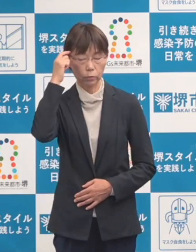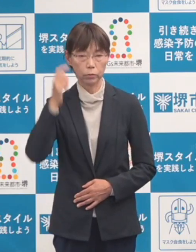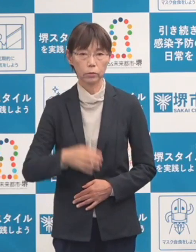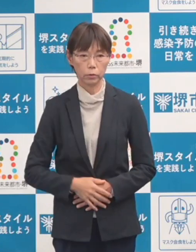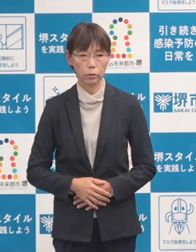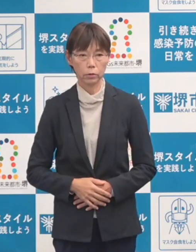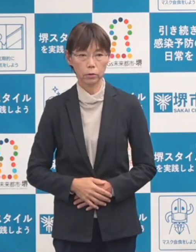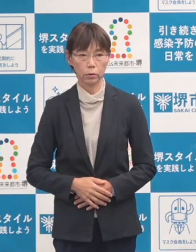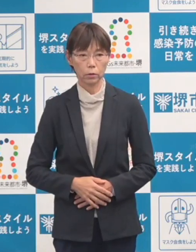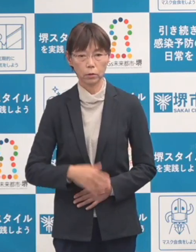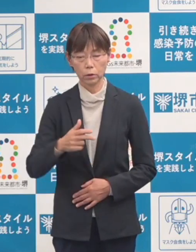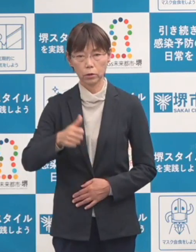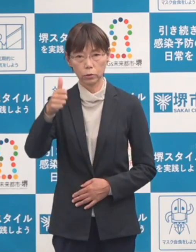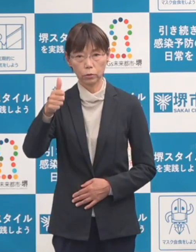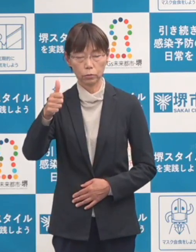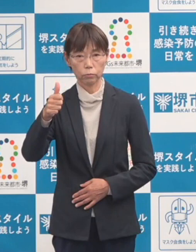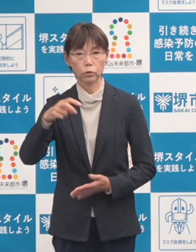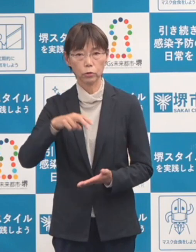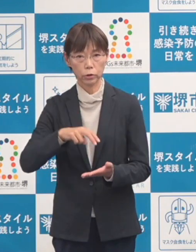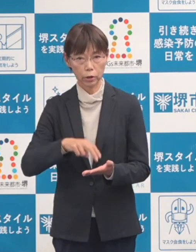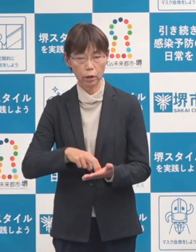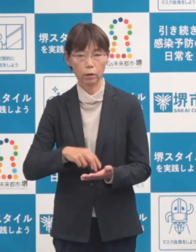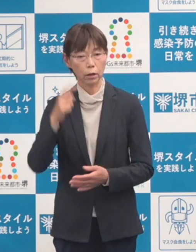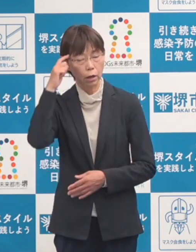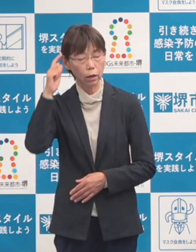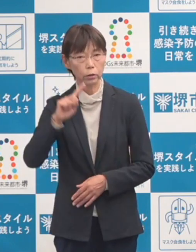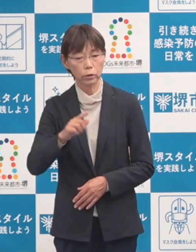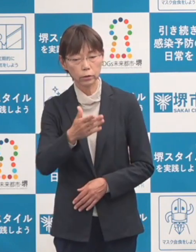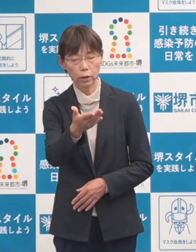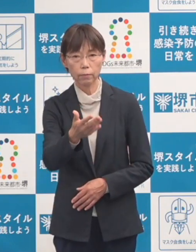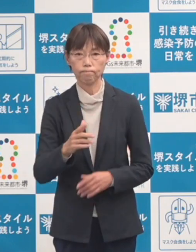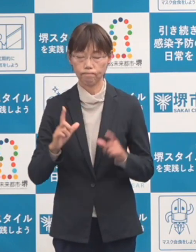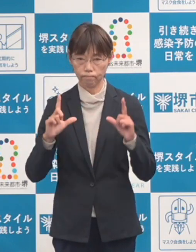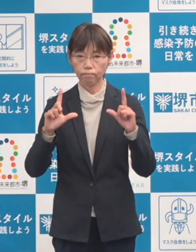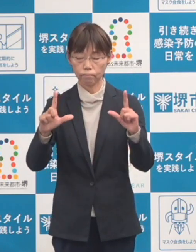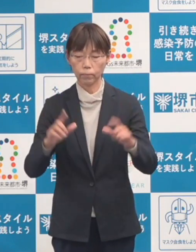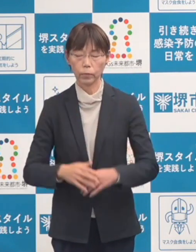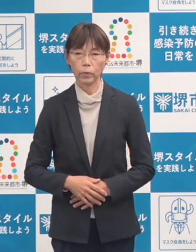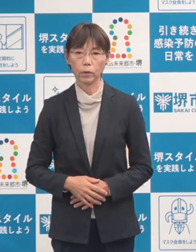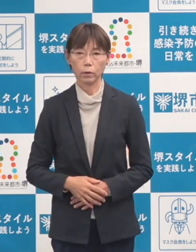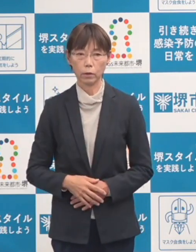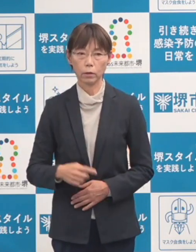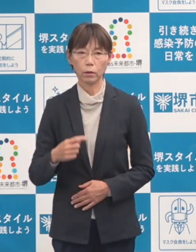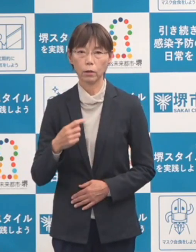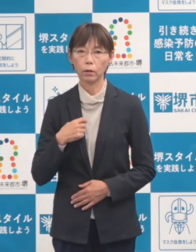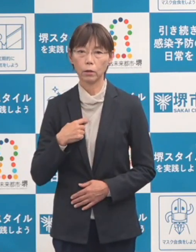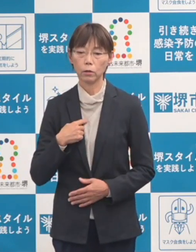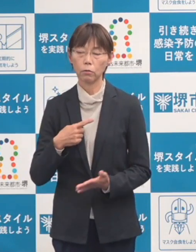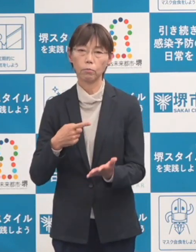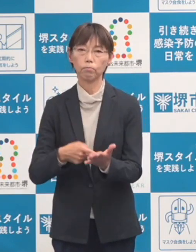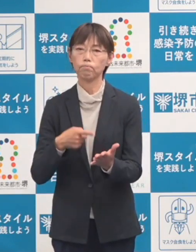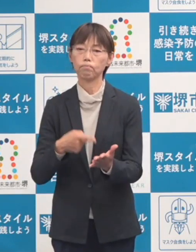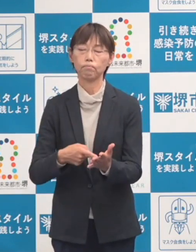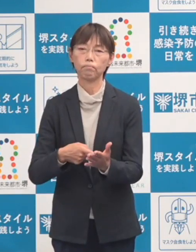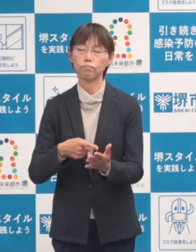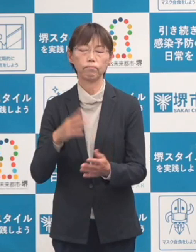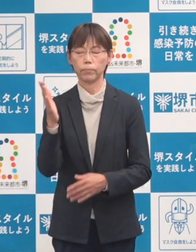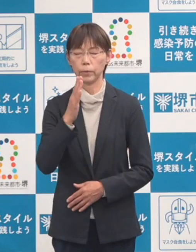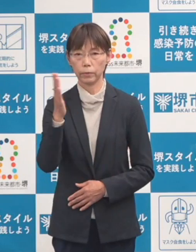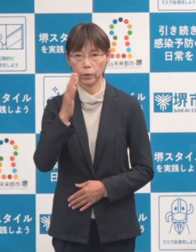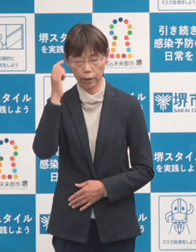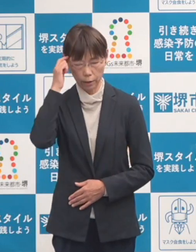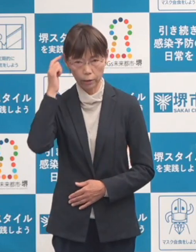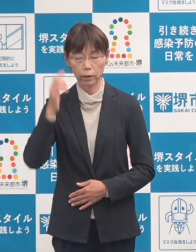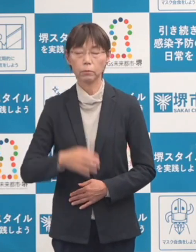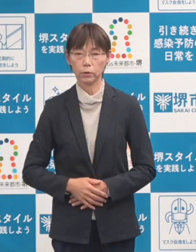長としてはその点の受け止めはいかがでしょうか。 私自身はその批判には当たらないと考えています。もちろん私たち